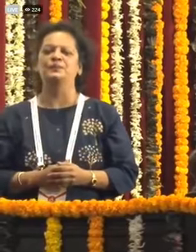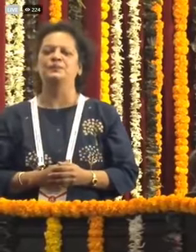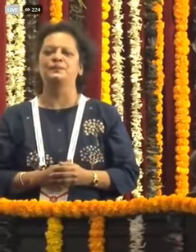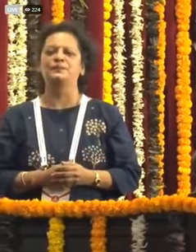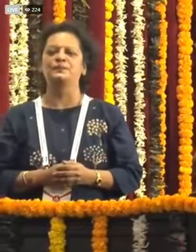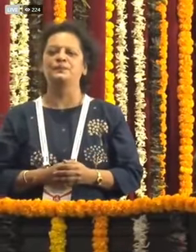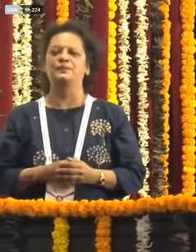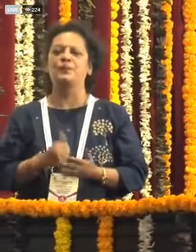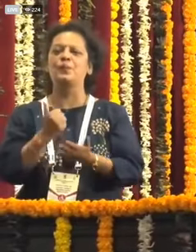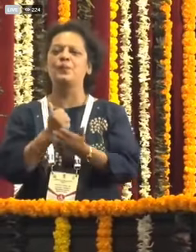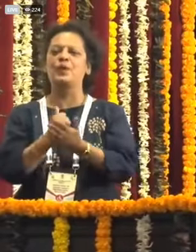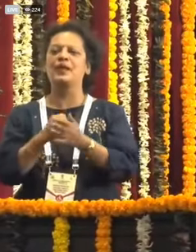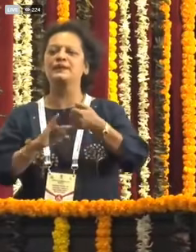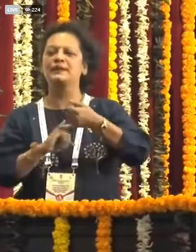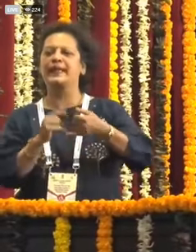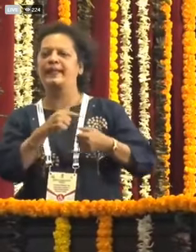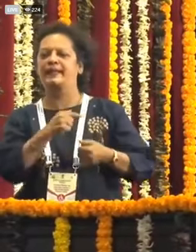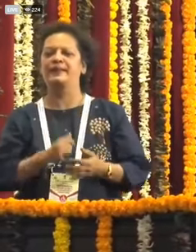आमचे मुख्य सचिव